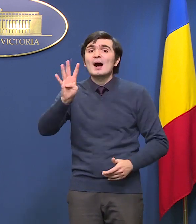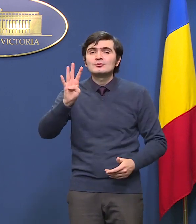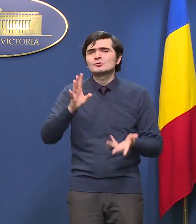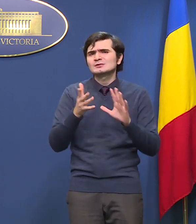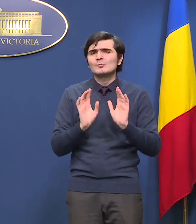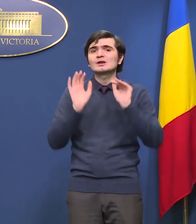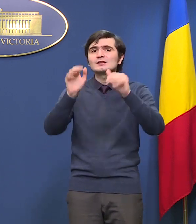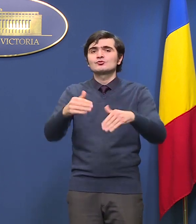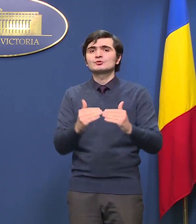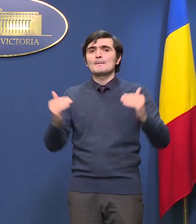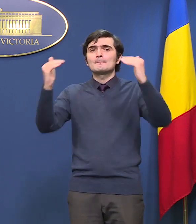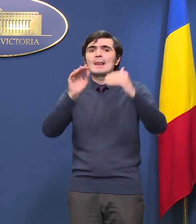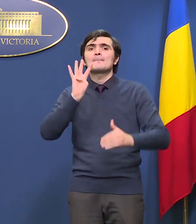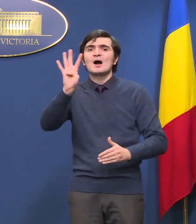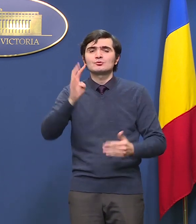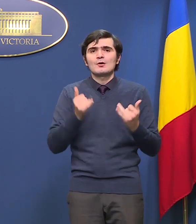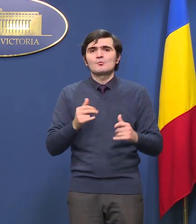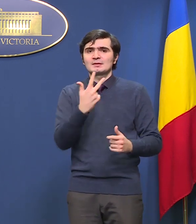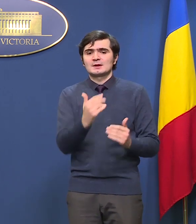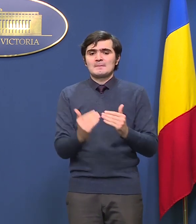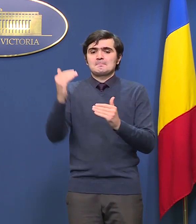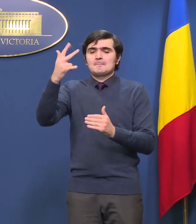posibil să ajungem acolo.